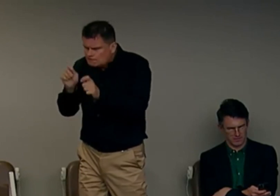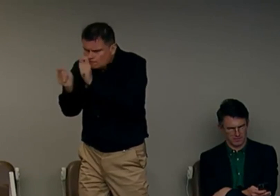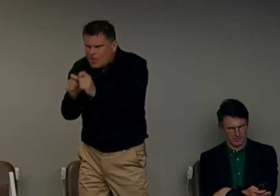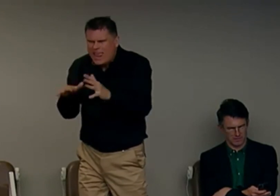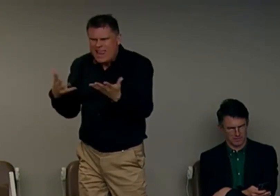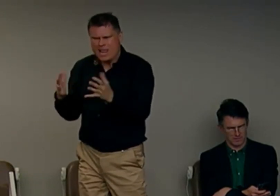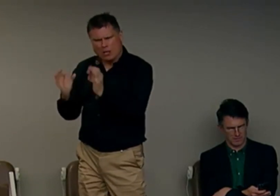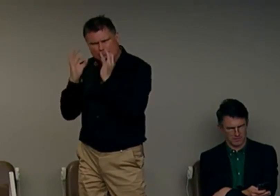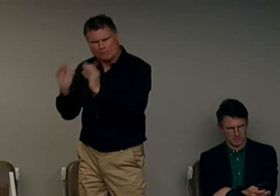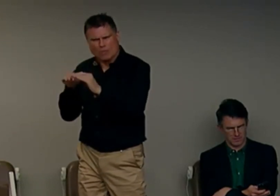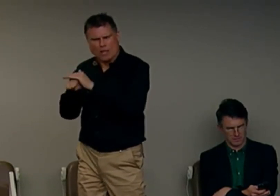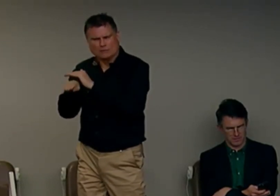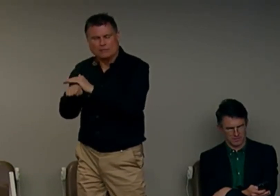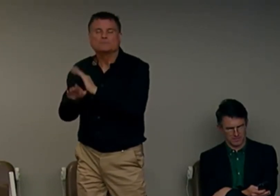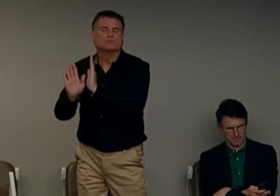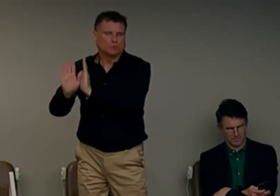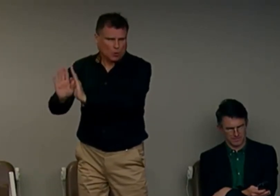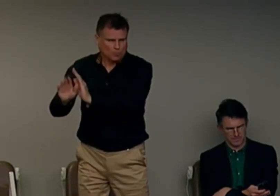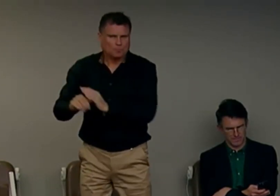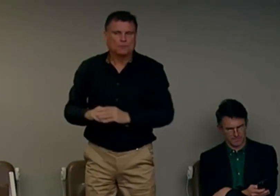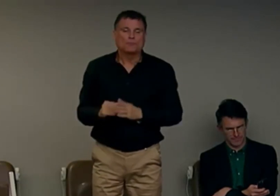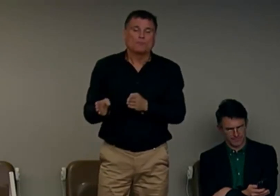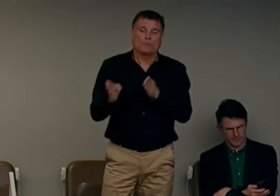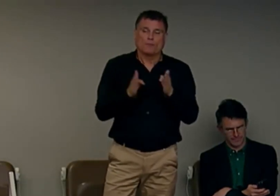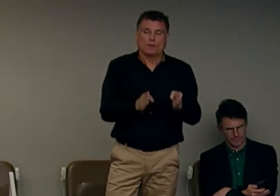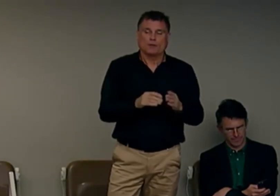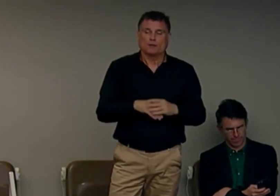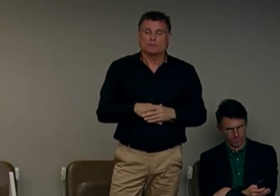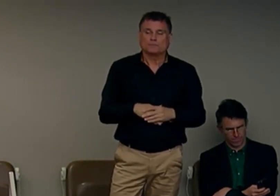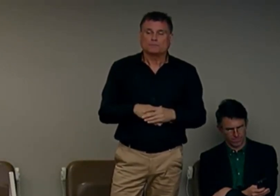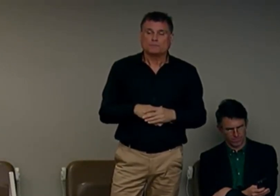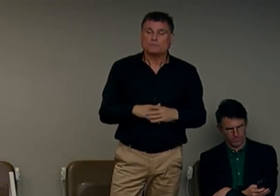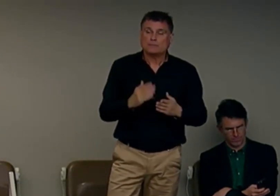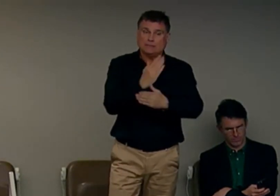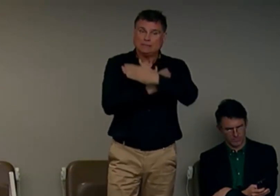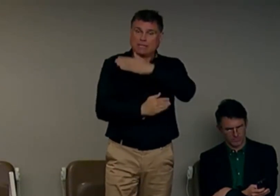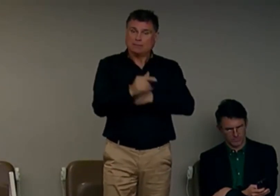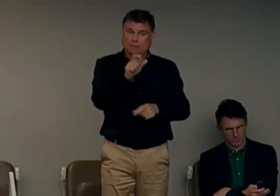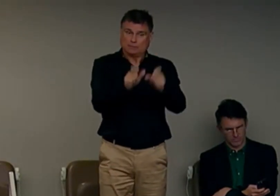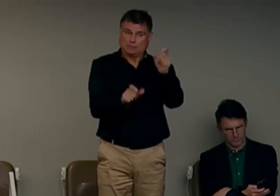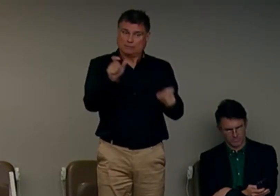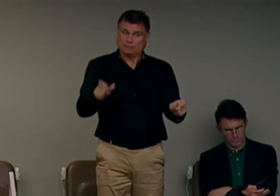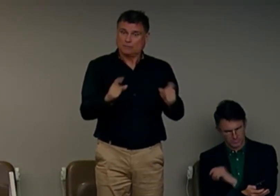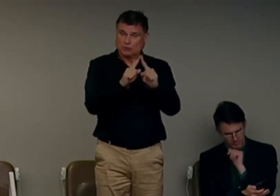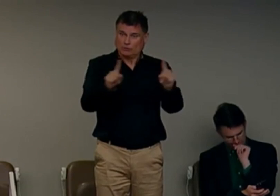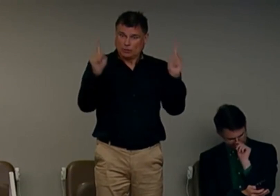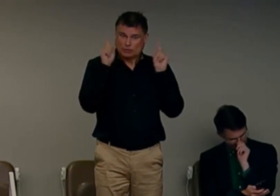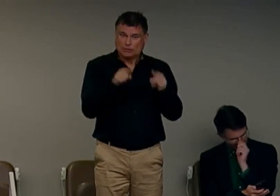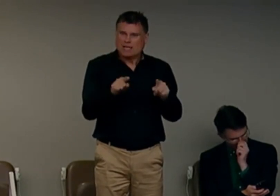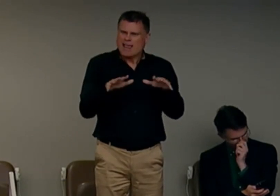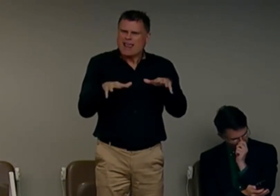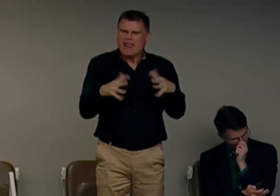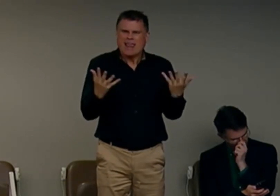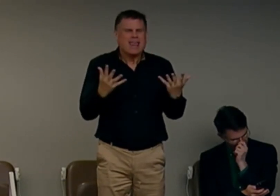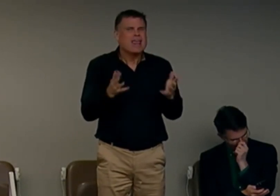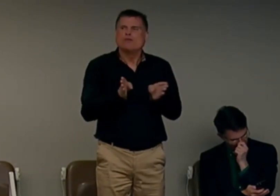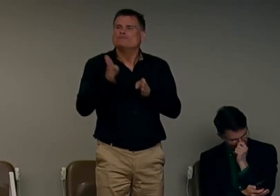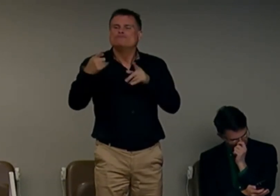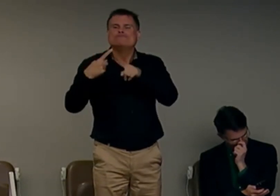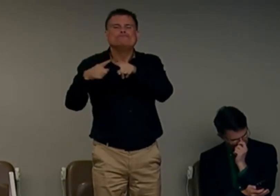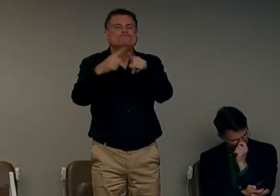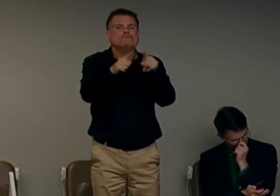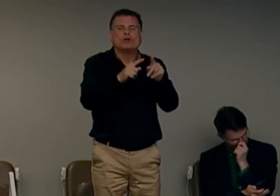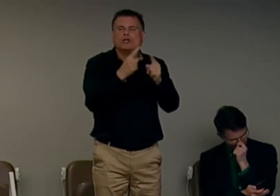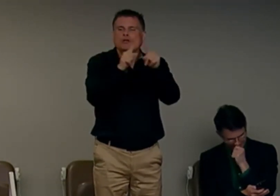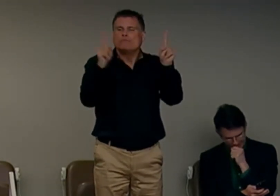étudiants handicapés. Elle s'impose aujourd'hui dans la trajectoire de nombreux étudiants. Le monde compte près